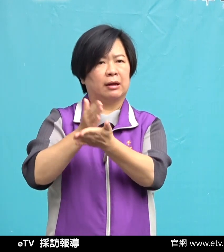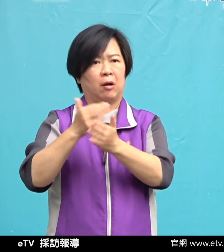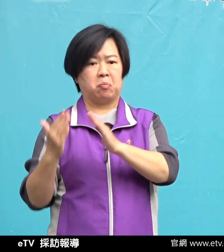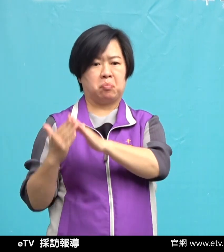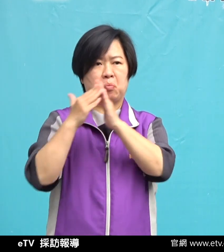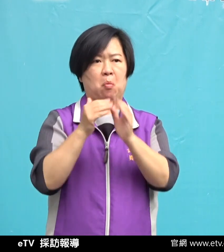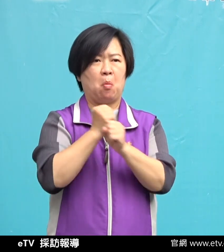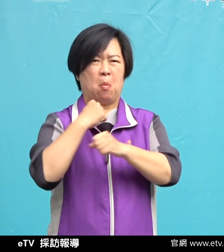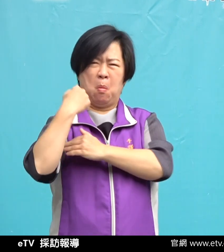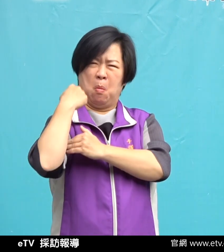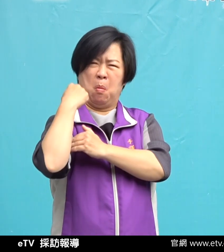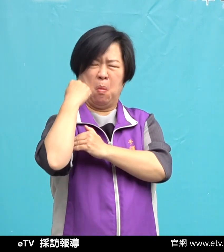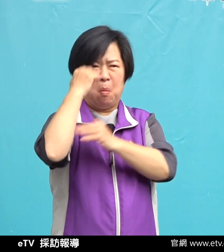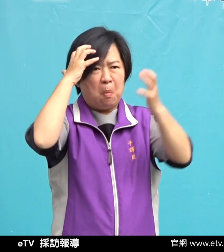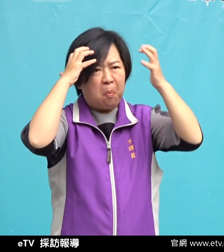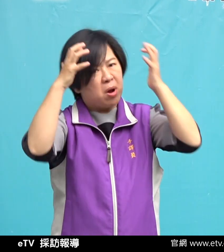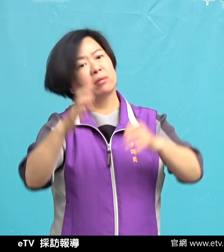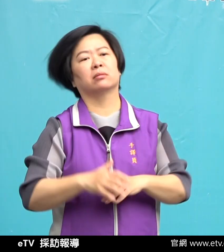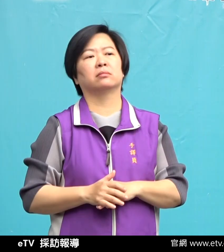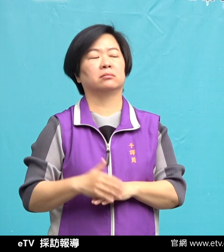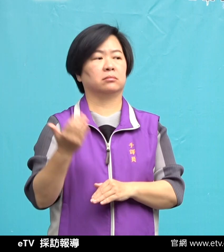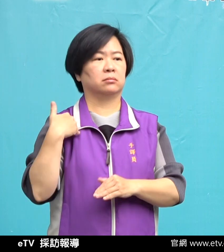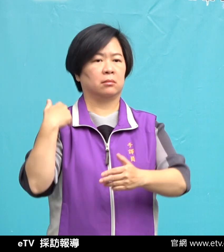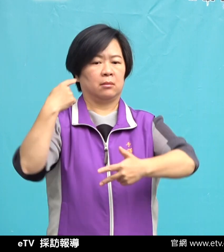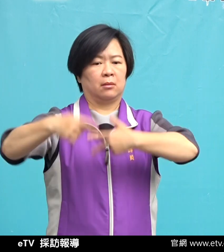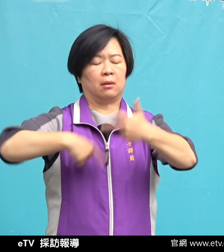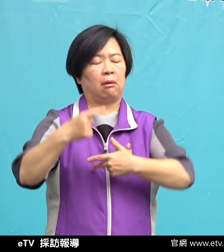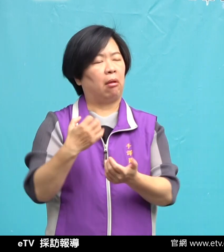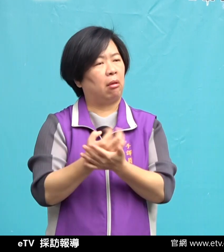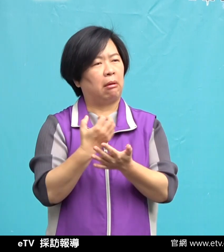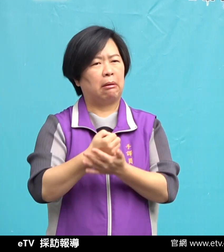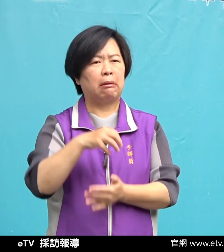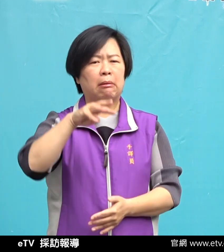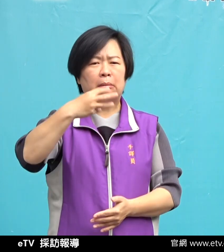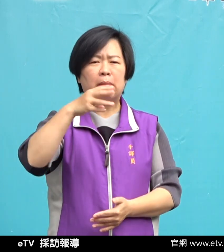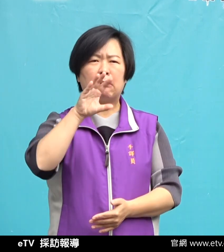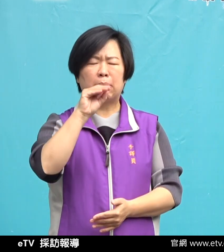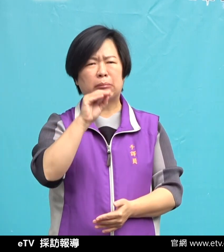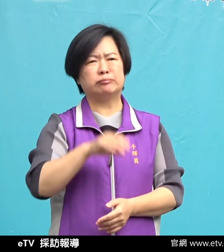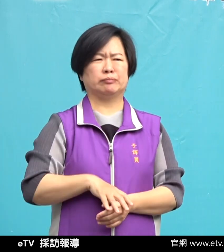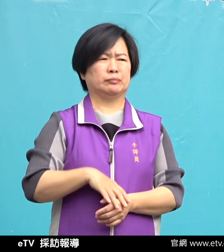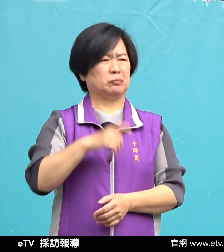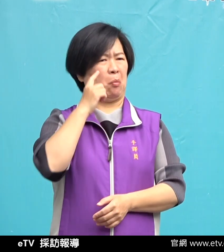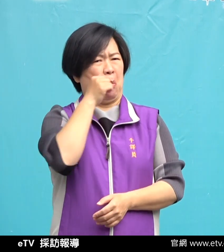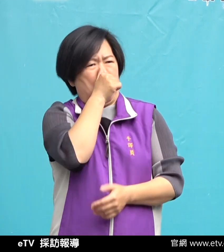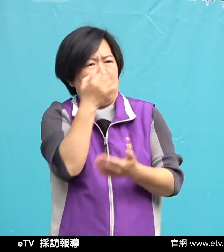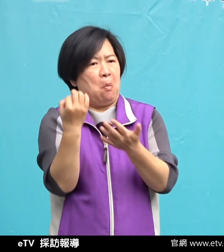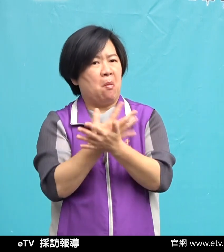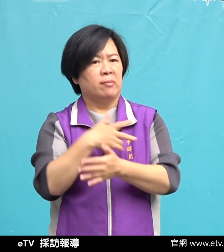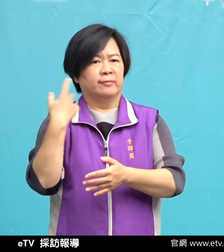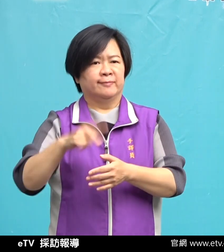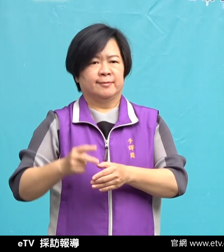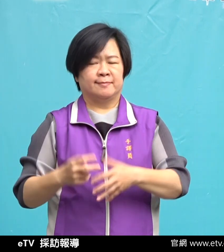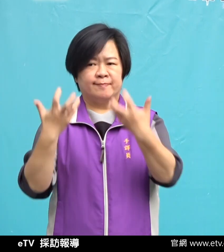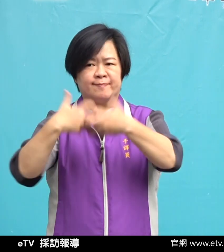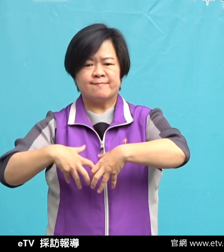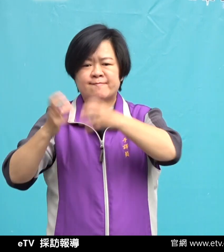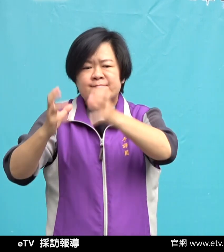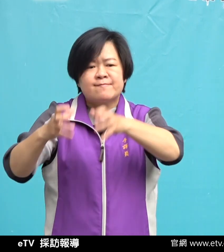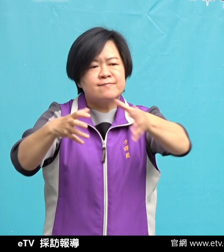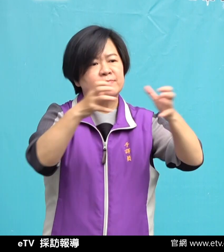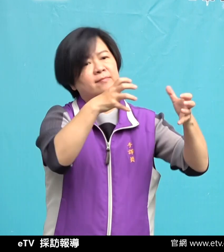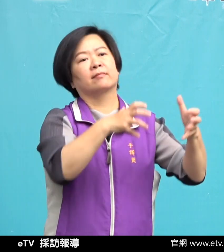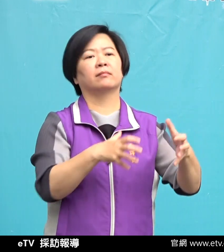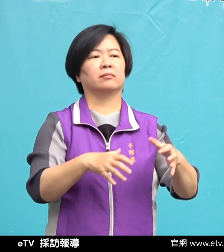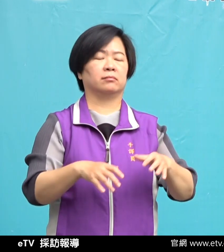的拼得要命，那时候拼了一个礼拜也不过300多万片，然后开始积极的组装，经济部花